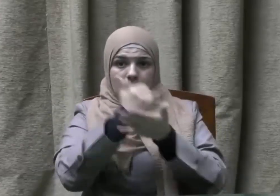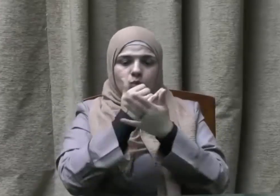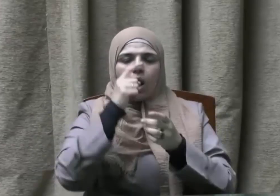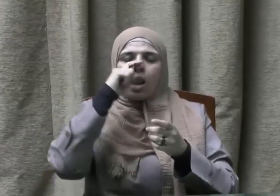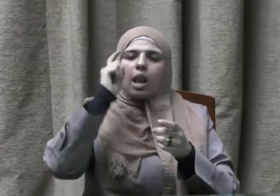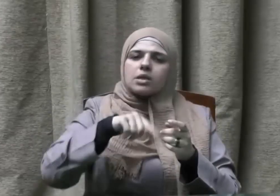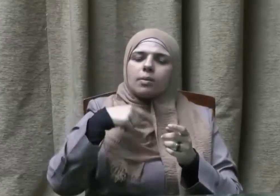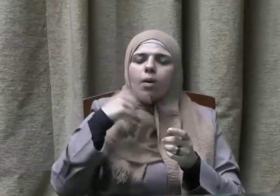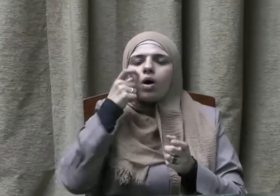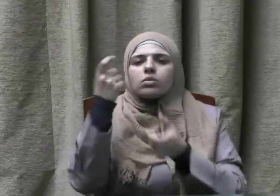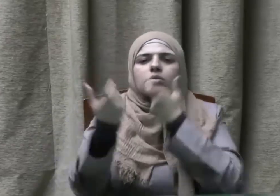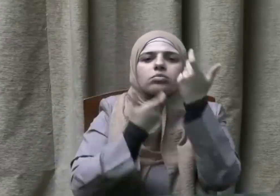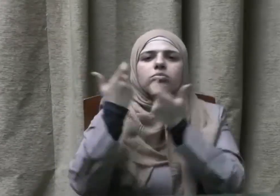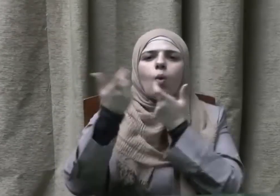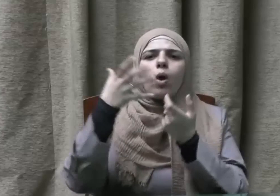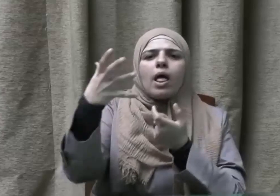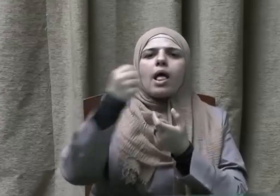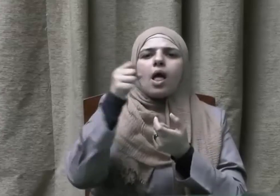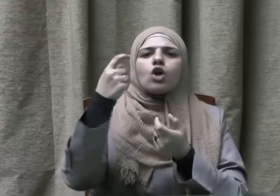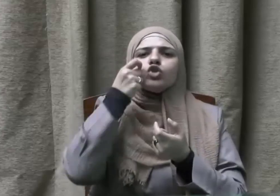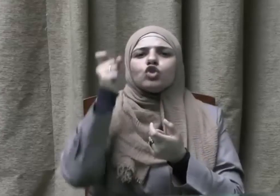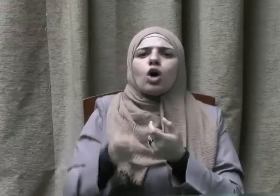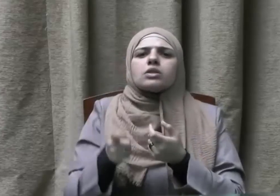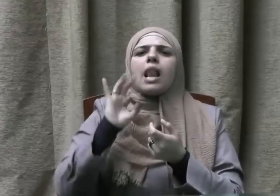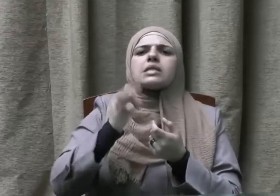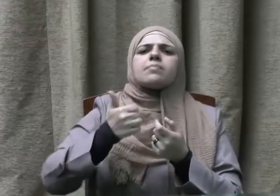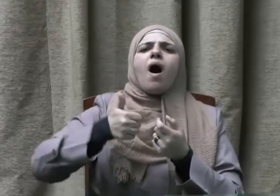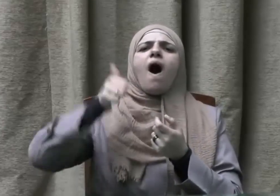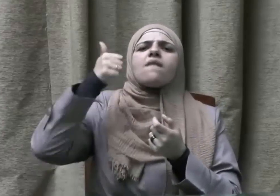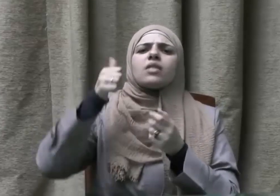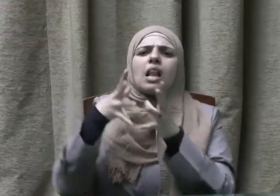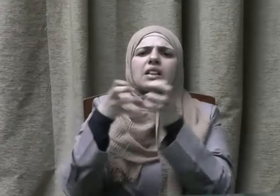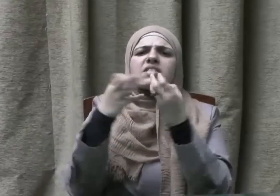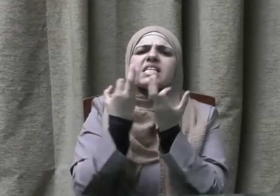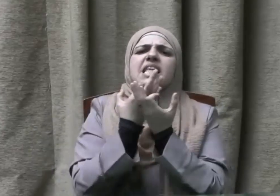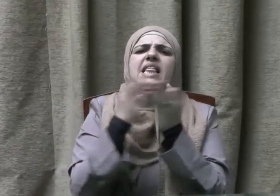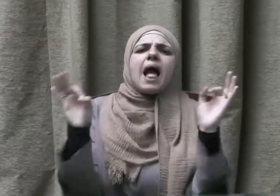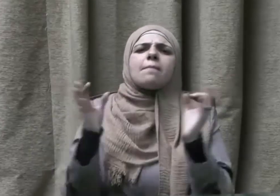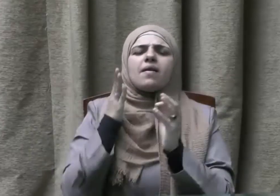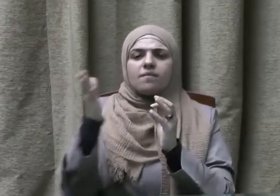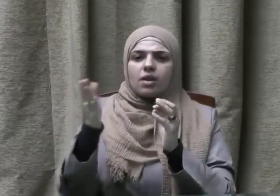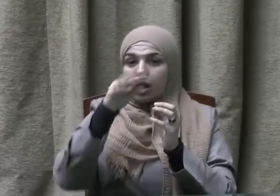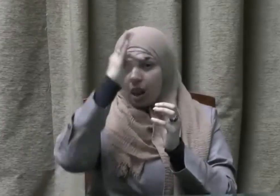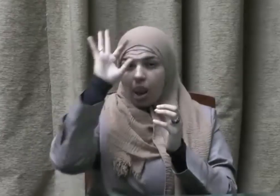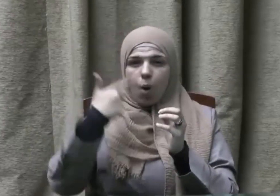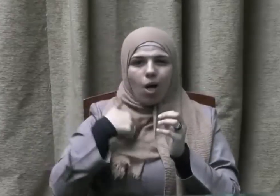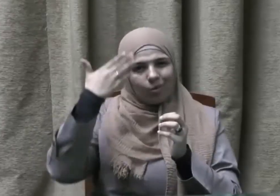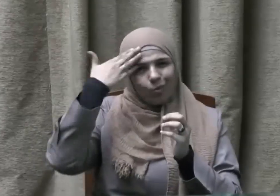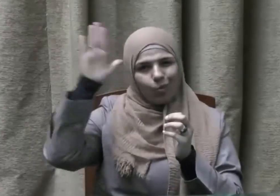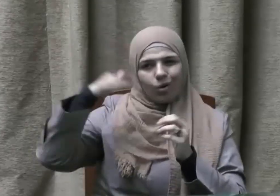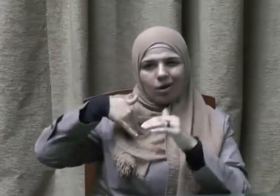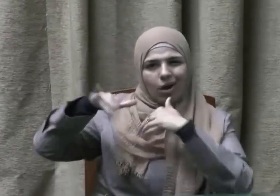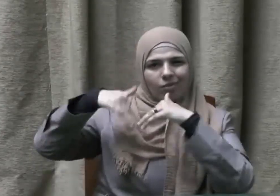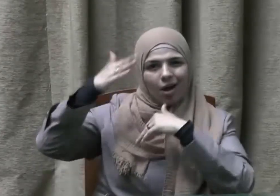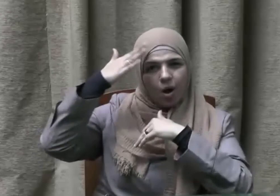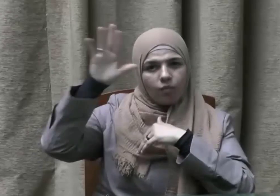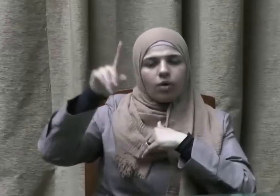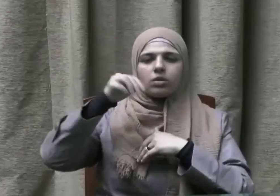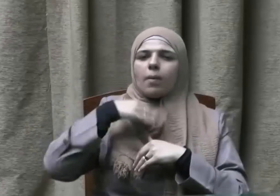والأمانة التي يتحملها ومن صور المسؤولية كذلك المسؤولية المجتمعية